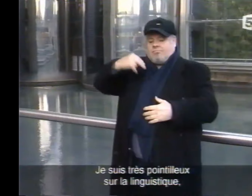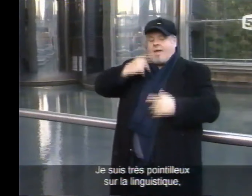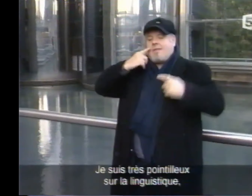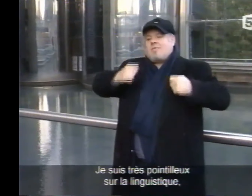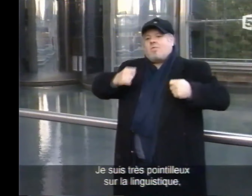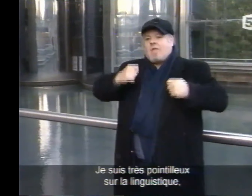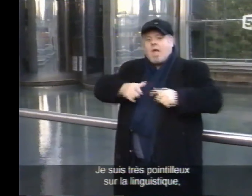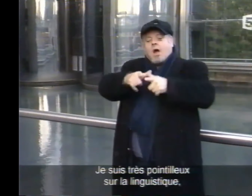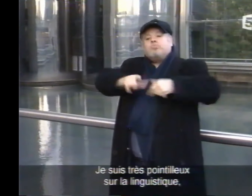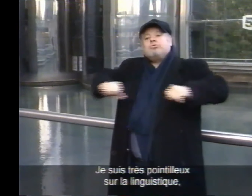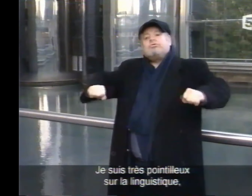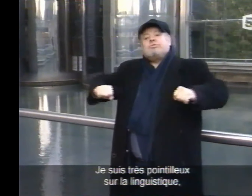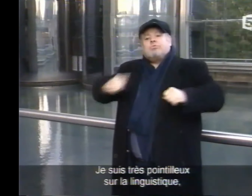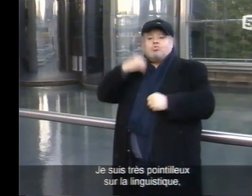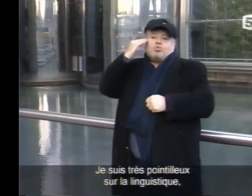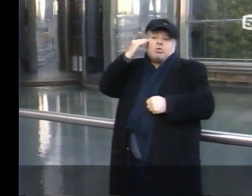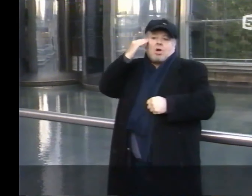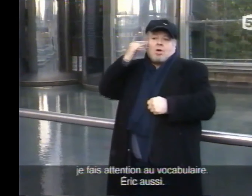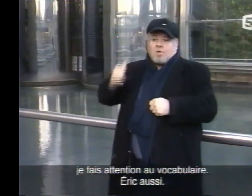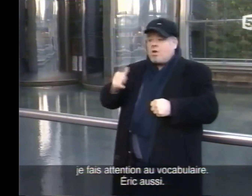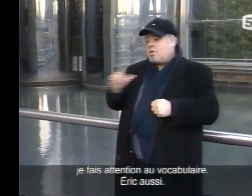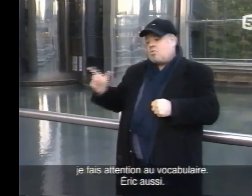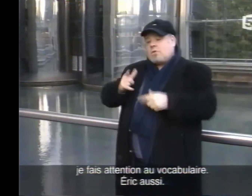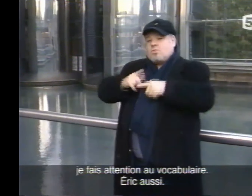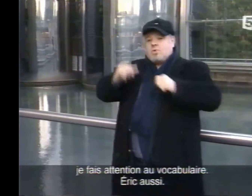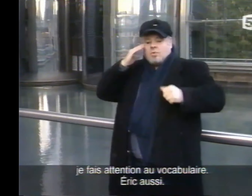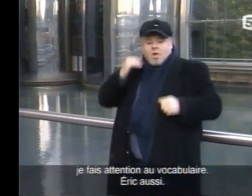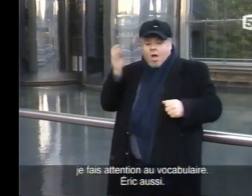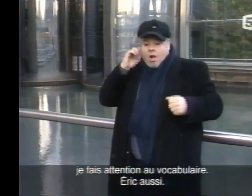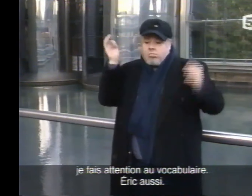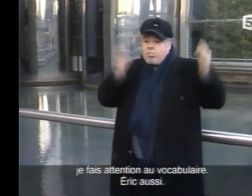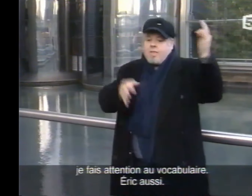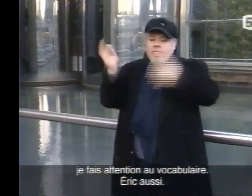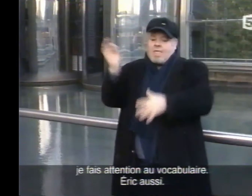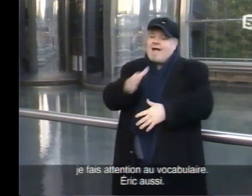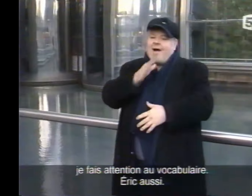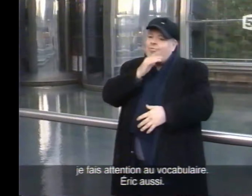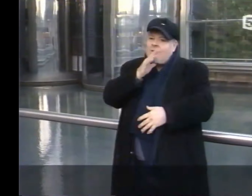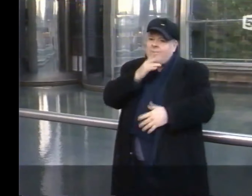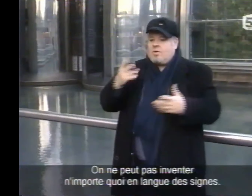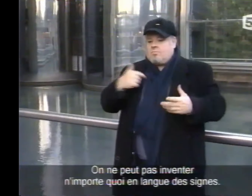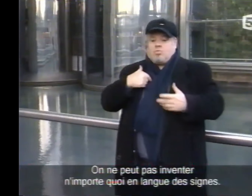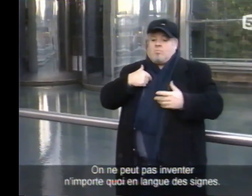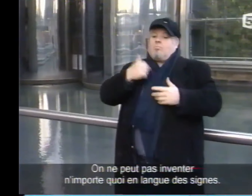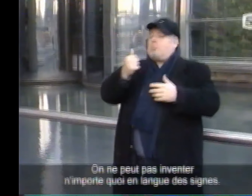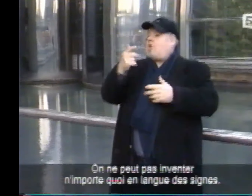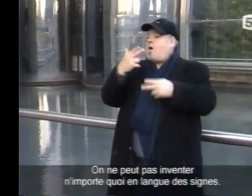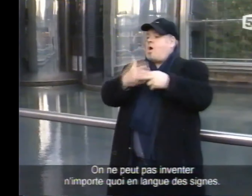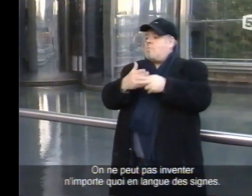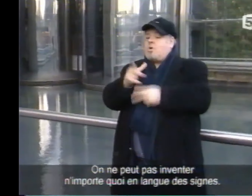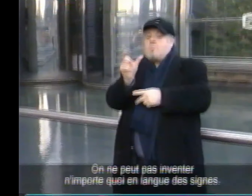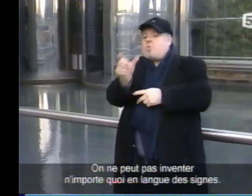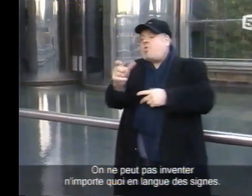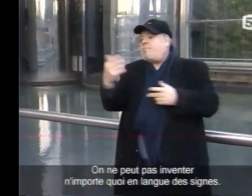Je suis très pointilleux sur la linguistique. Je fais très attention au vocabulaire. Eric aussi, d'ailleurs. On ne peut pas inventer n'importe quoi en langue des